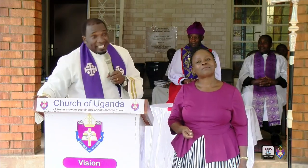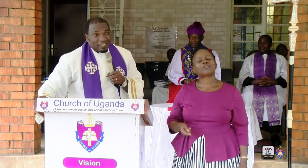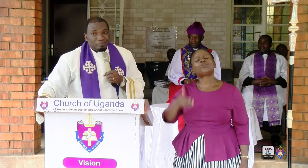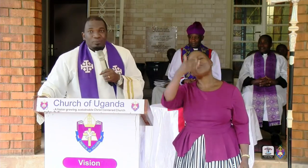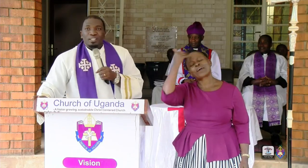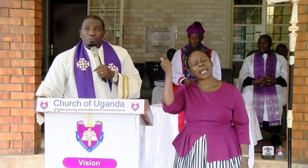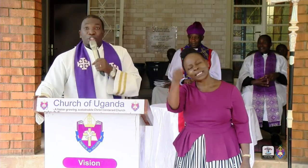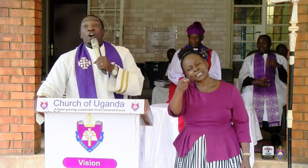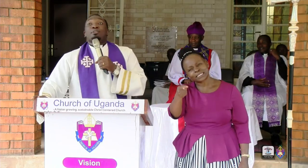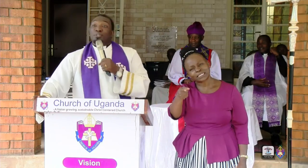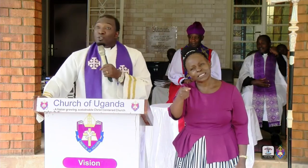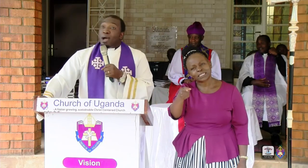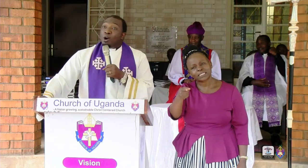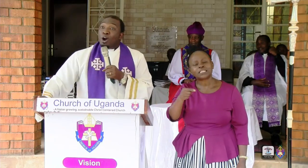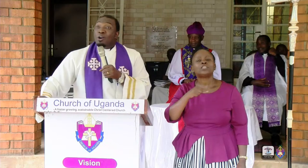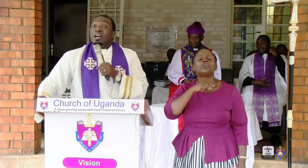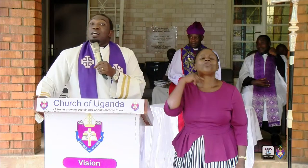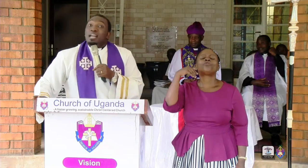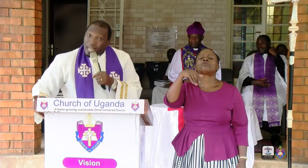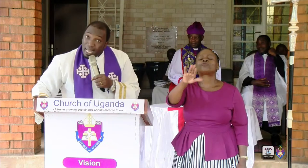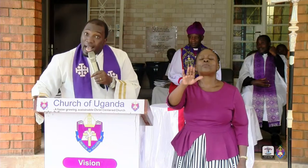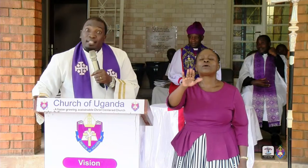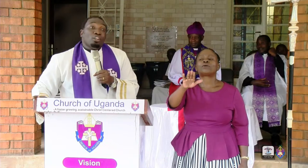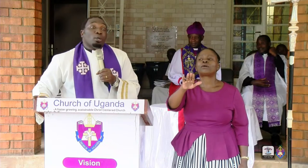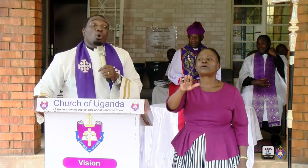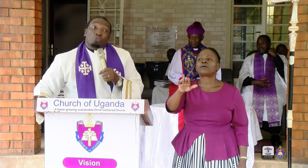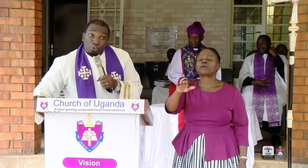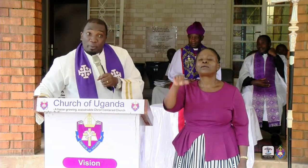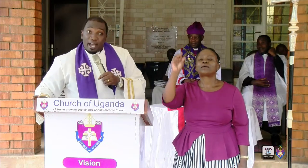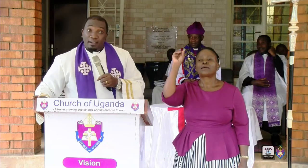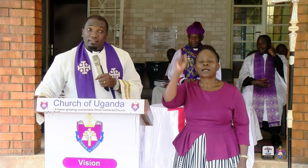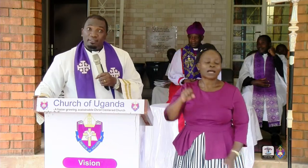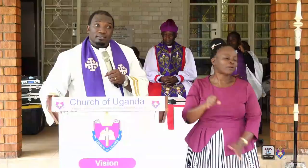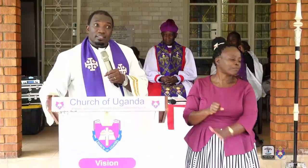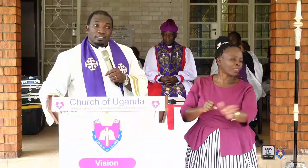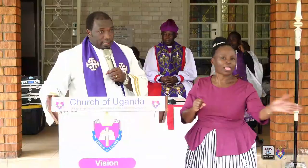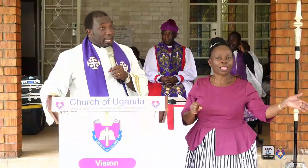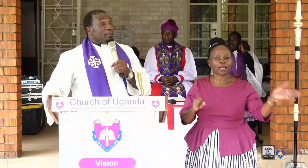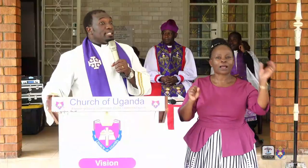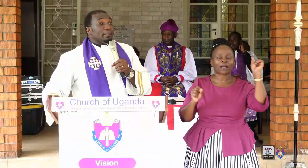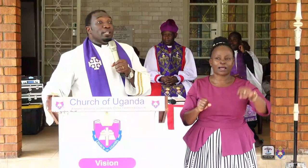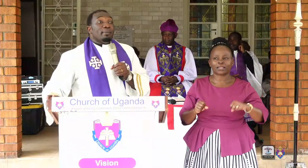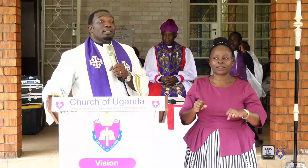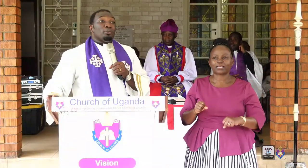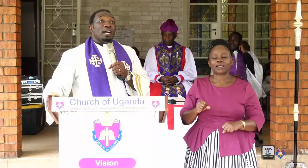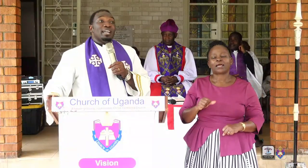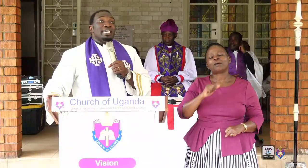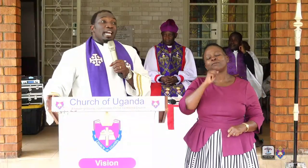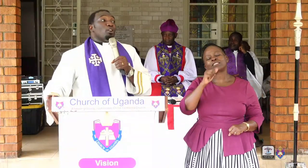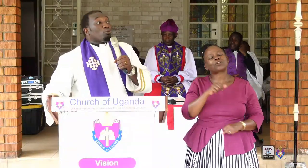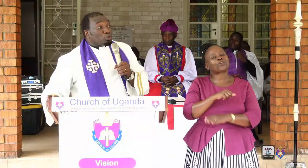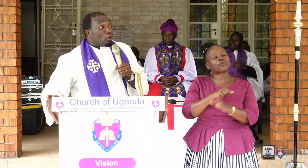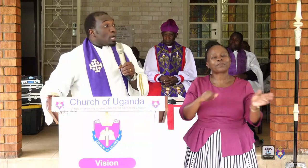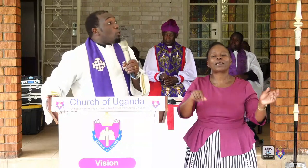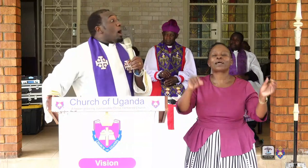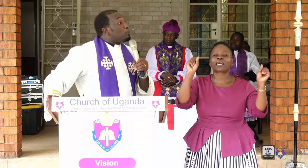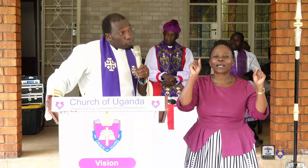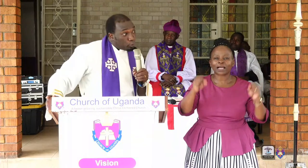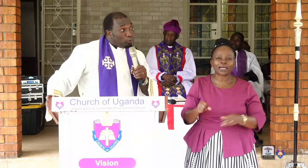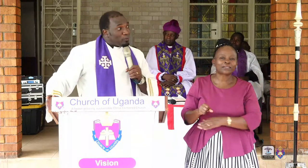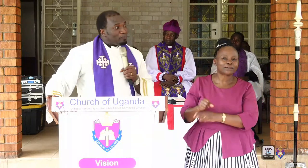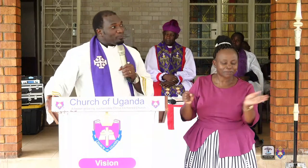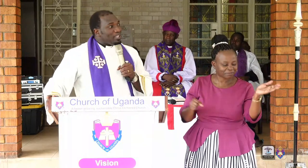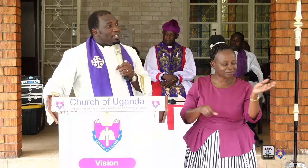weerabidde nti n'omusumba wo asobola okusobya sigambye nti bonna basobya naye okusobya kwa